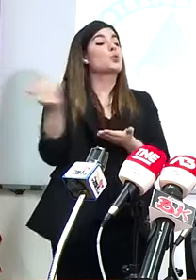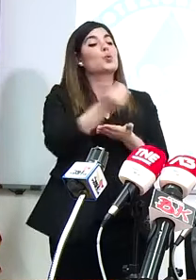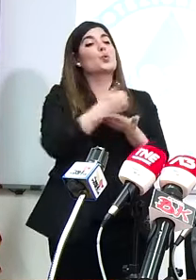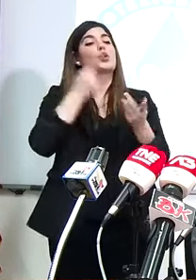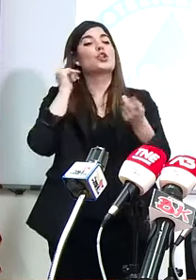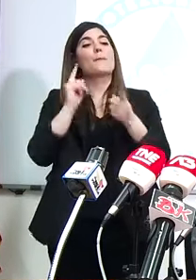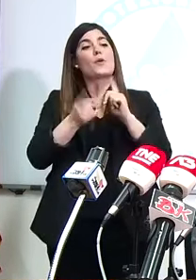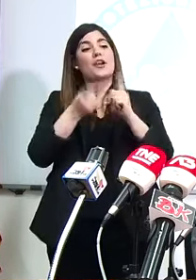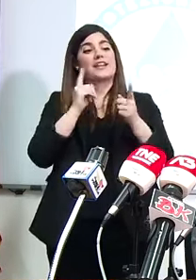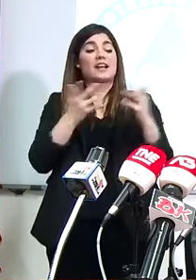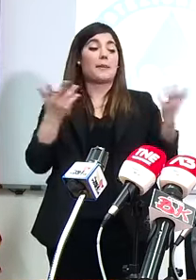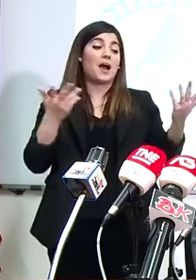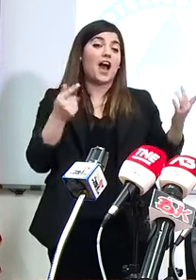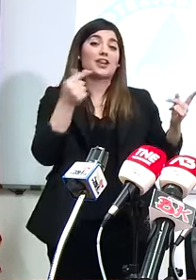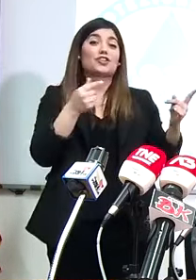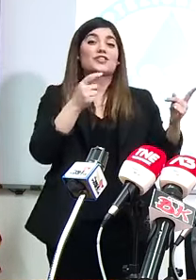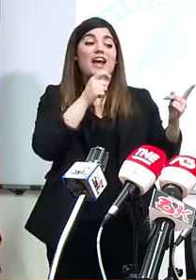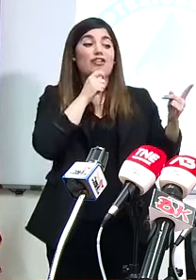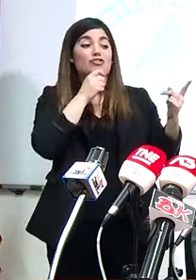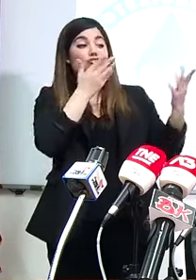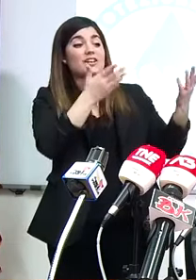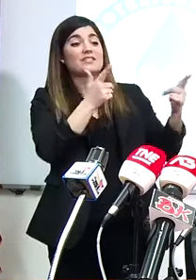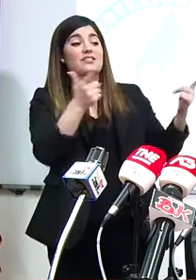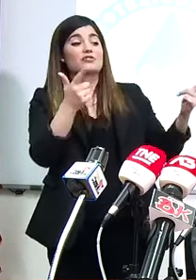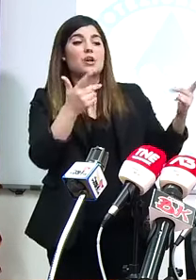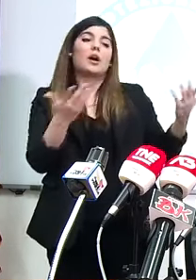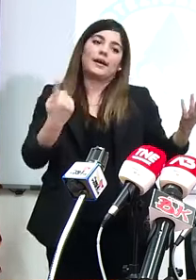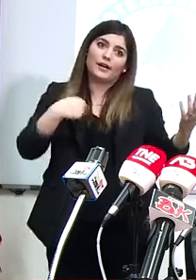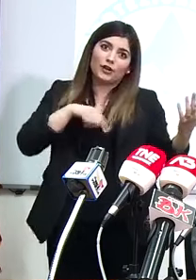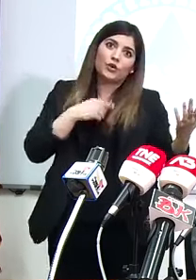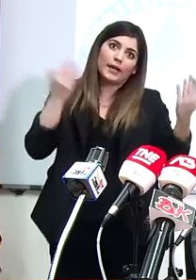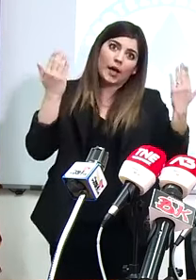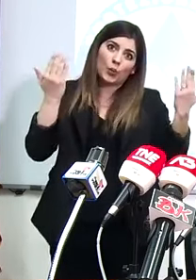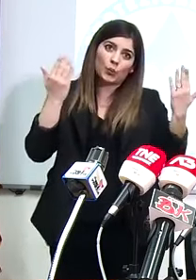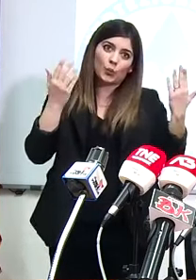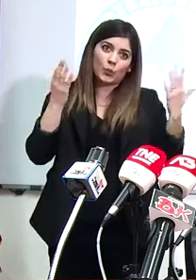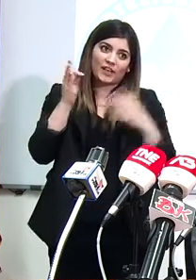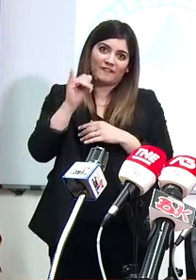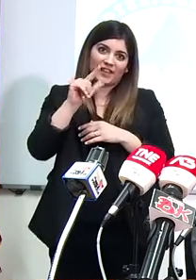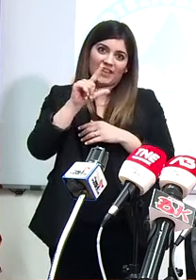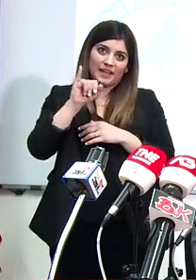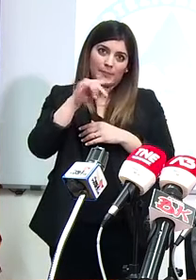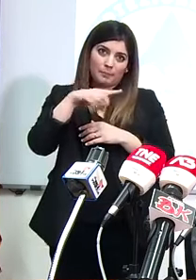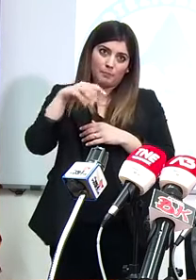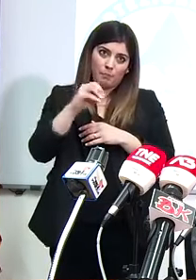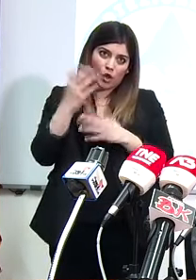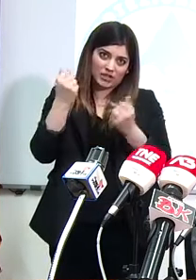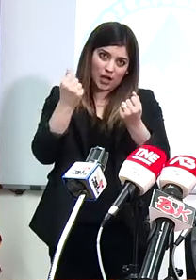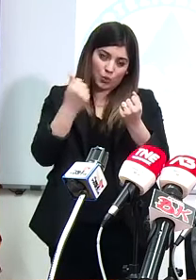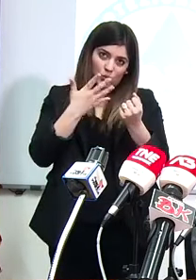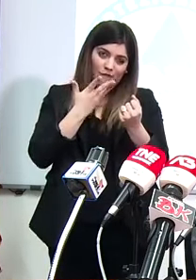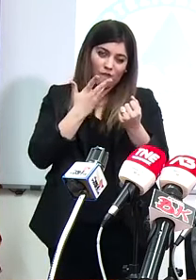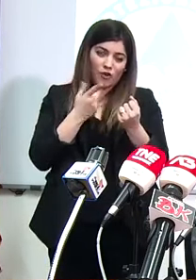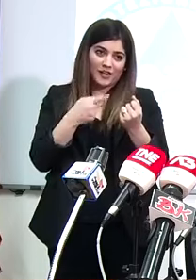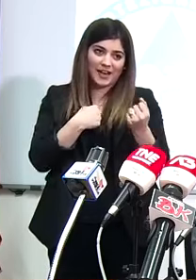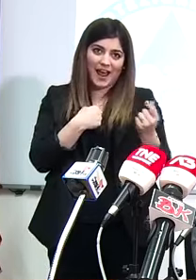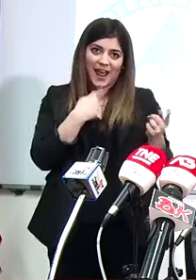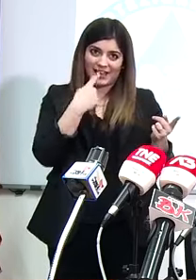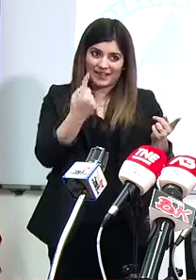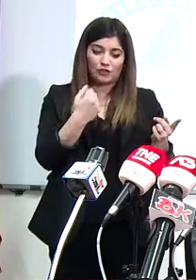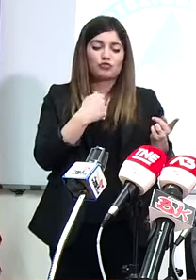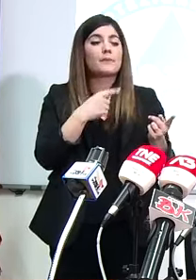trovato e quindi è lui titoli sono gli auguri a finire che non mi permetto di chiederle saluta da punto grazie finite appunto per l'attenzione e che ha